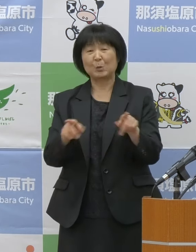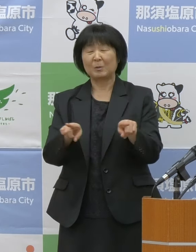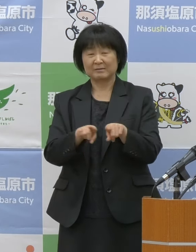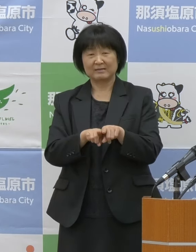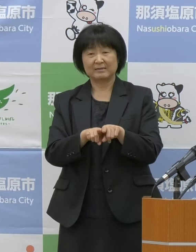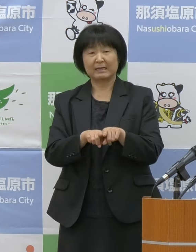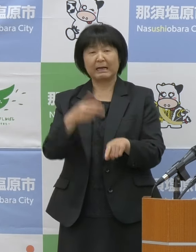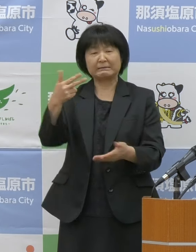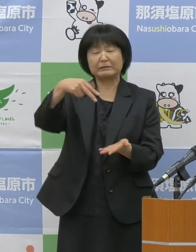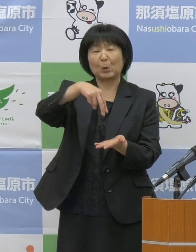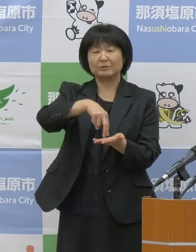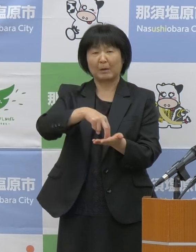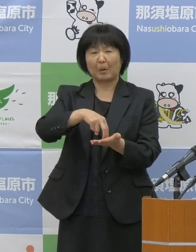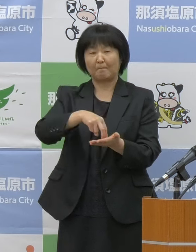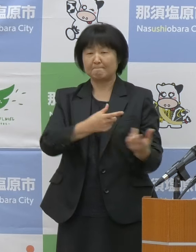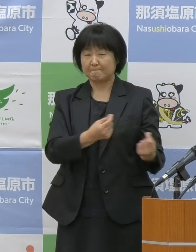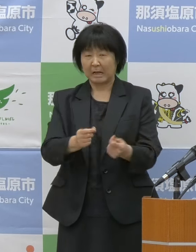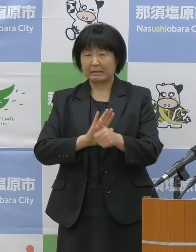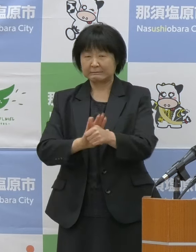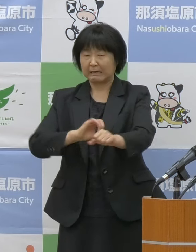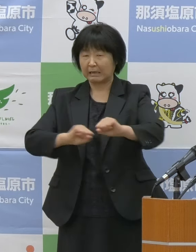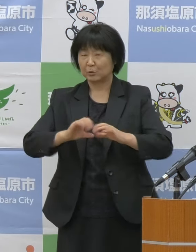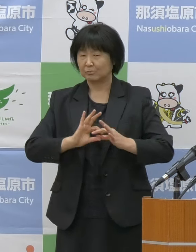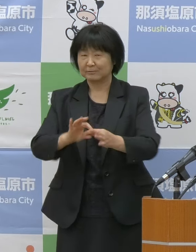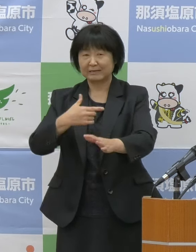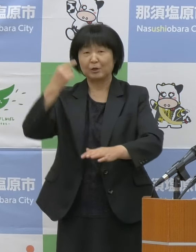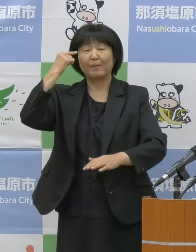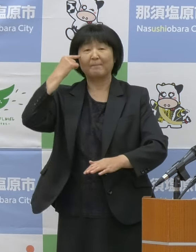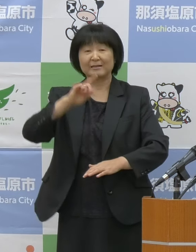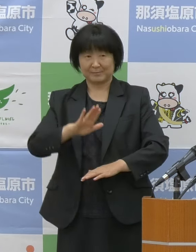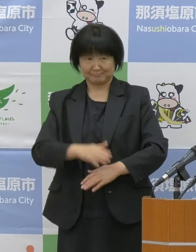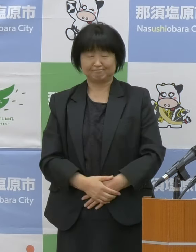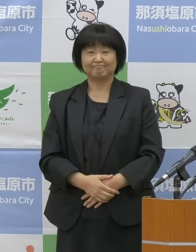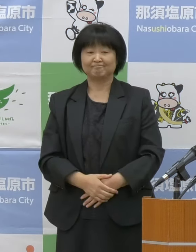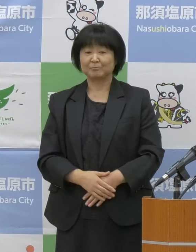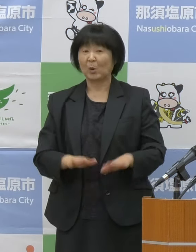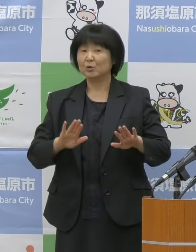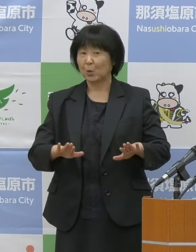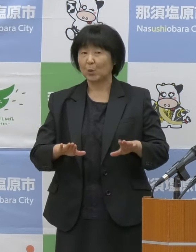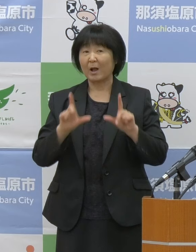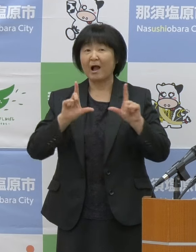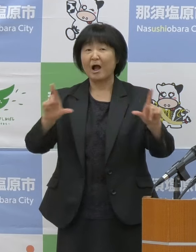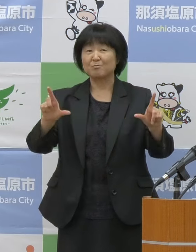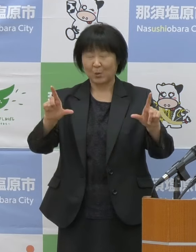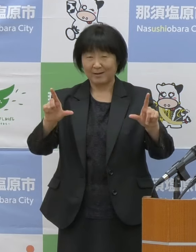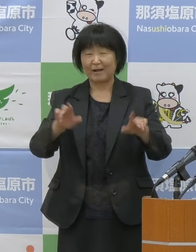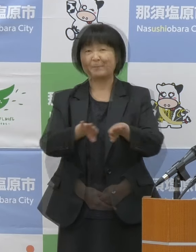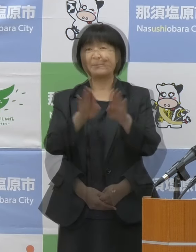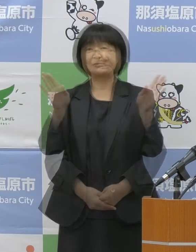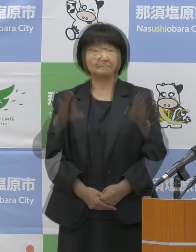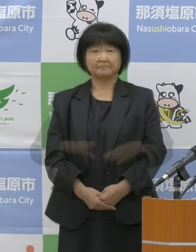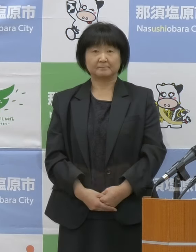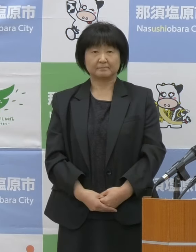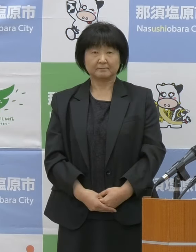しっかりと支援活動を続けていきたいというふうに考えております。それでは本日の発表に移ります。